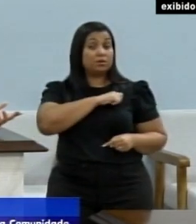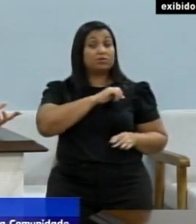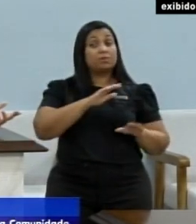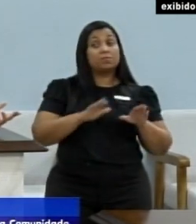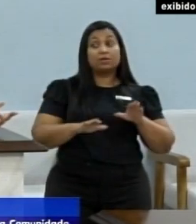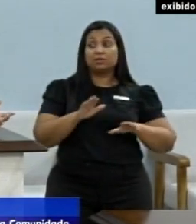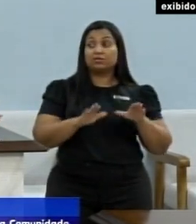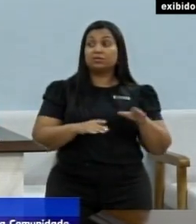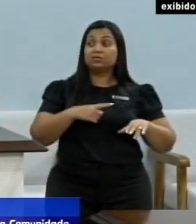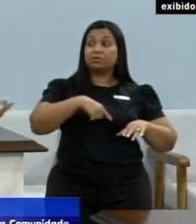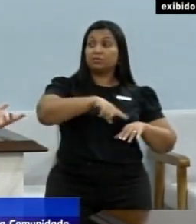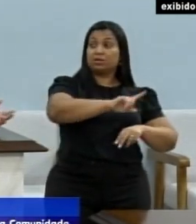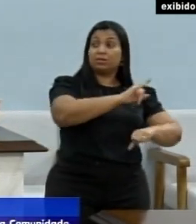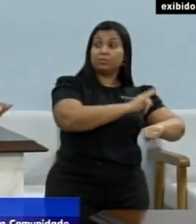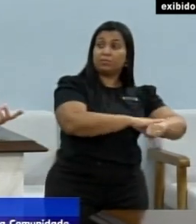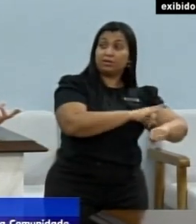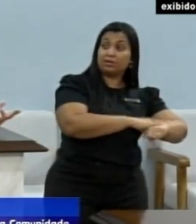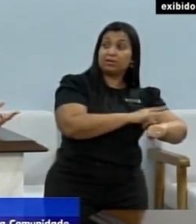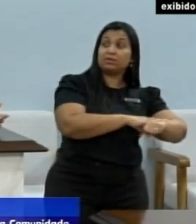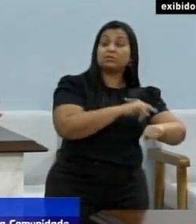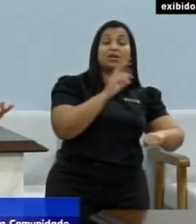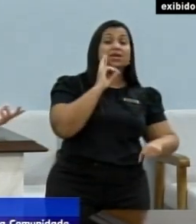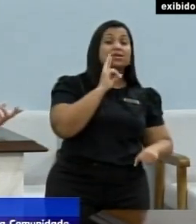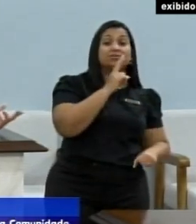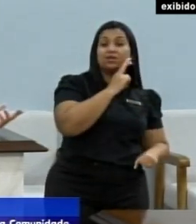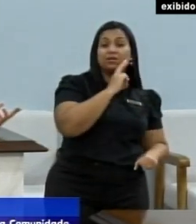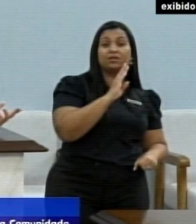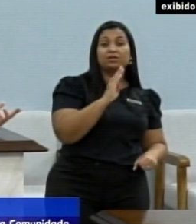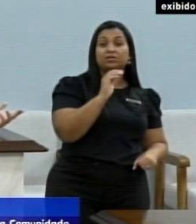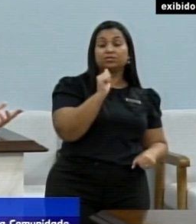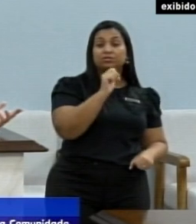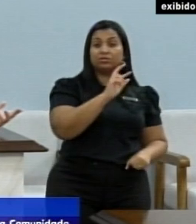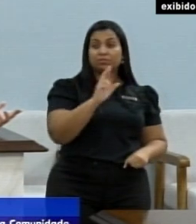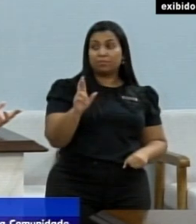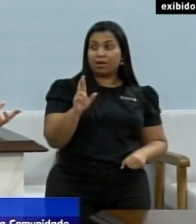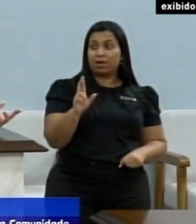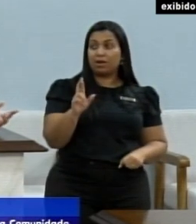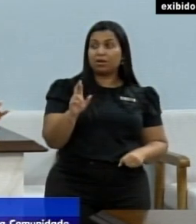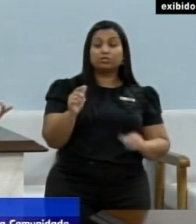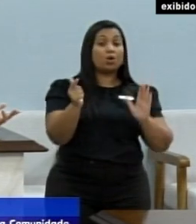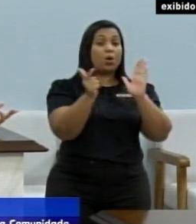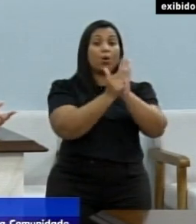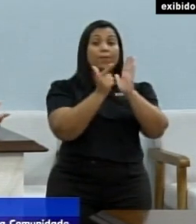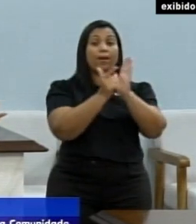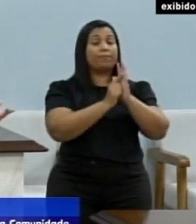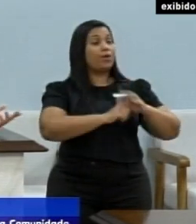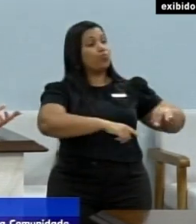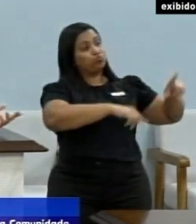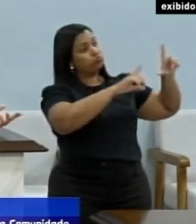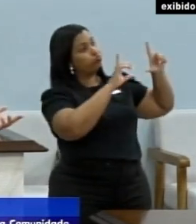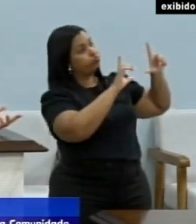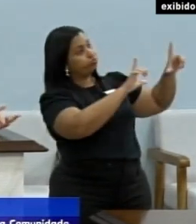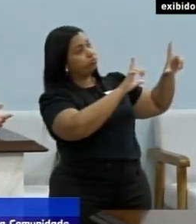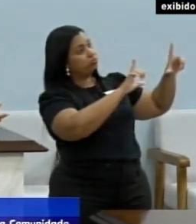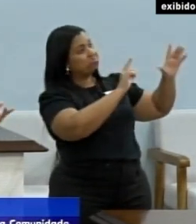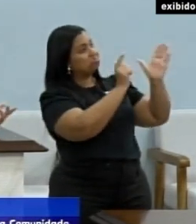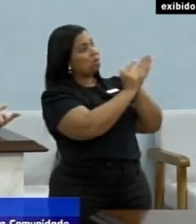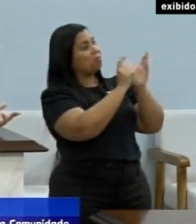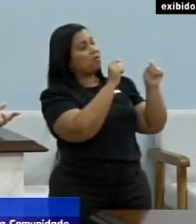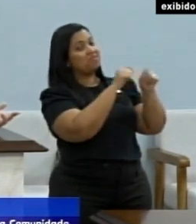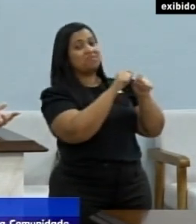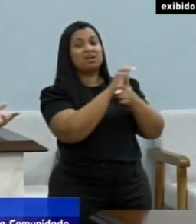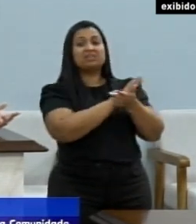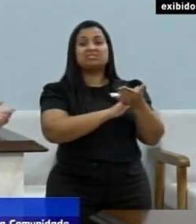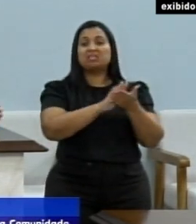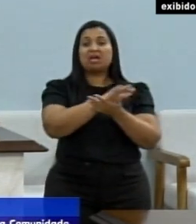entrei dentro dos banheiros dos bares e restaurantes e só tinha um papel lá. E esse papel, gente, ele não faz nada, ele é só um